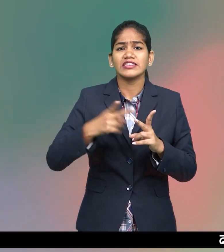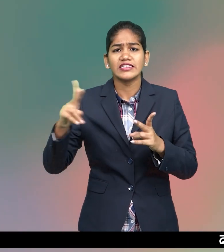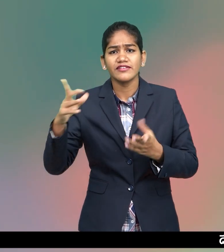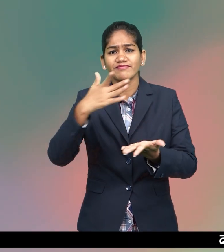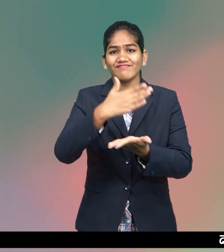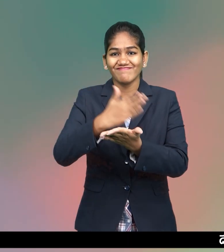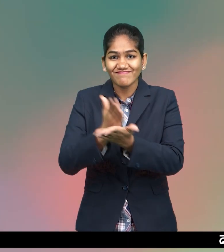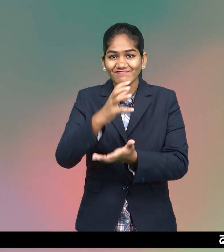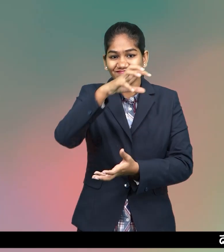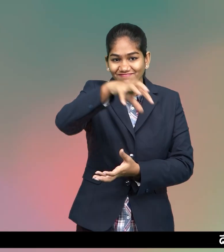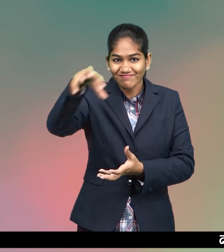యొక్క